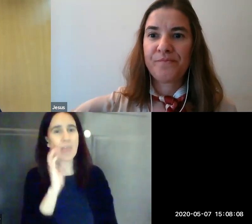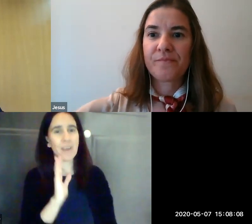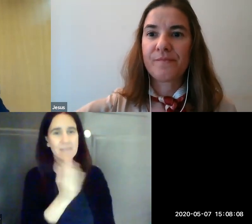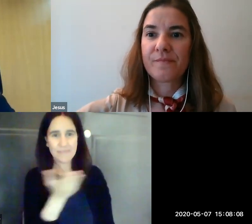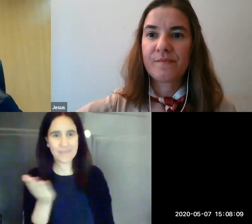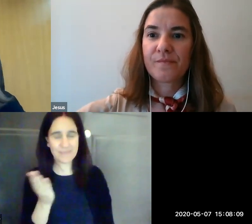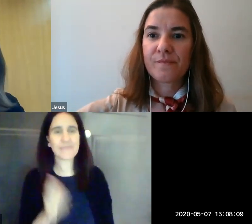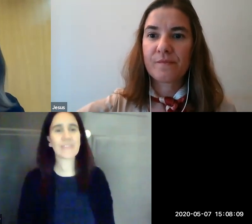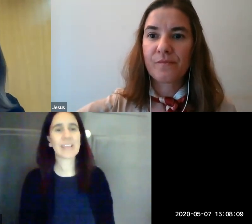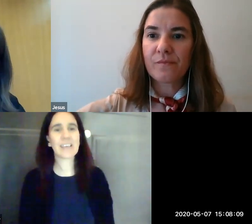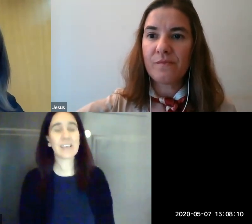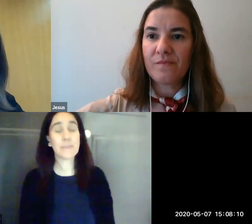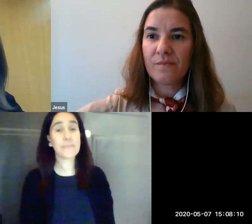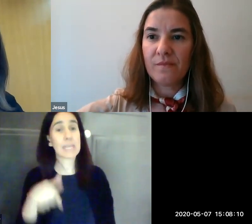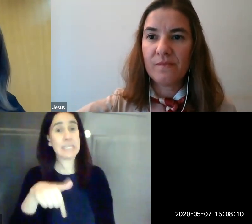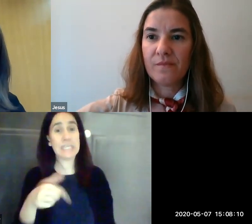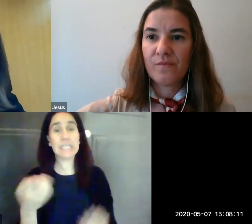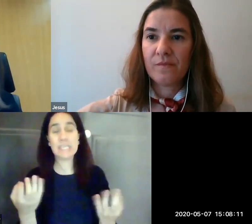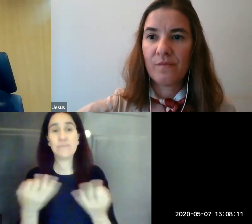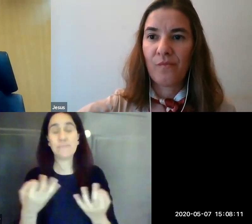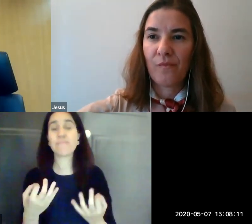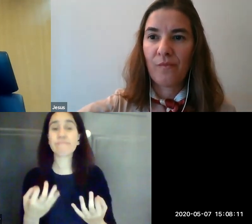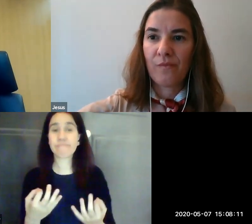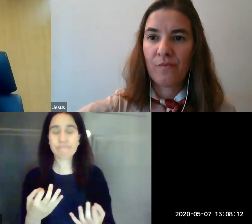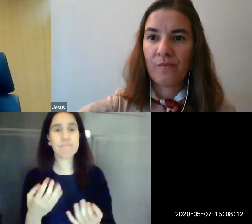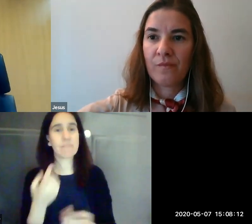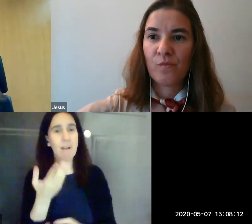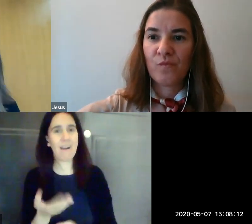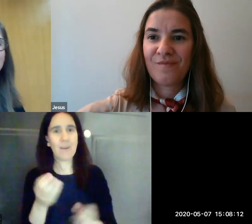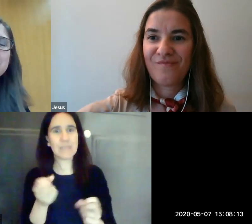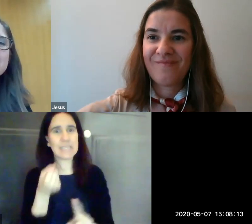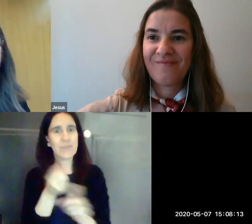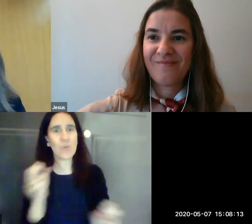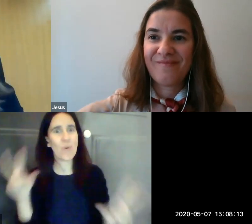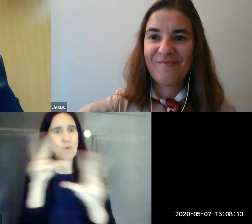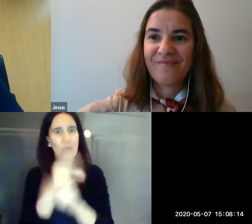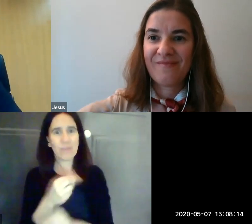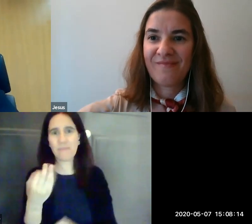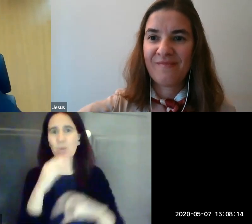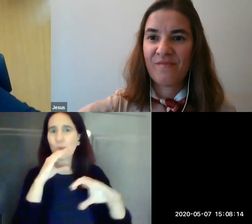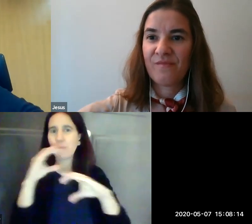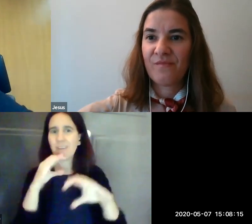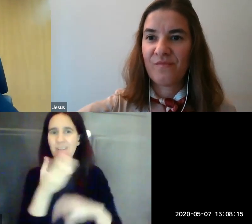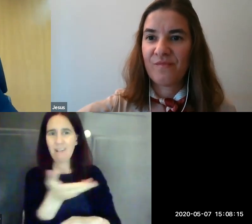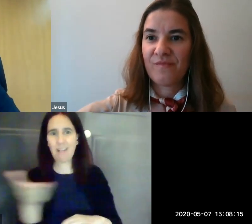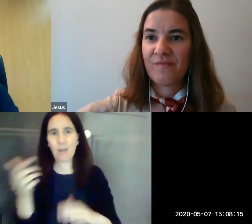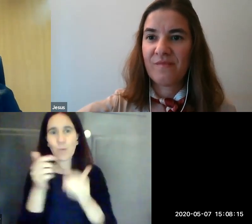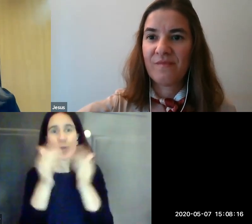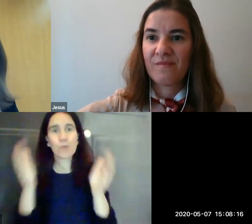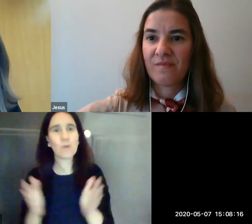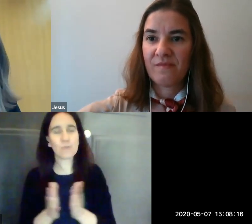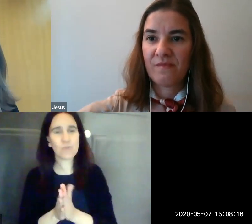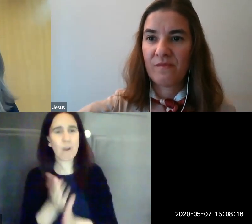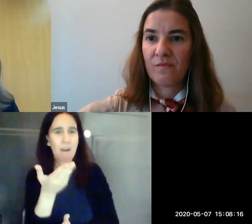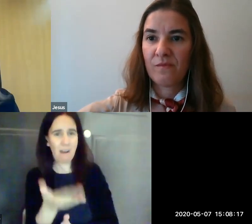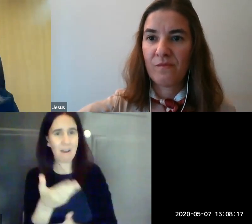E estamos aqui realmente neste novo desafio que é também comunicar com todos através